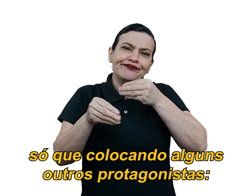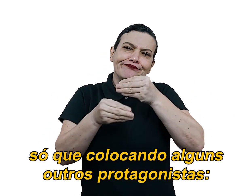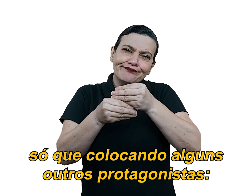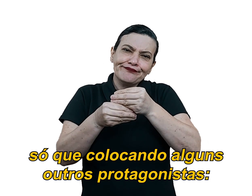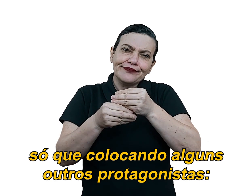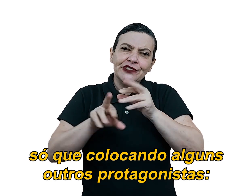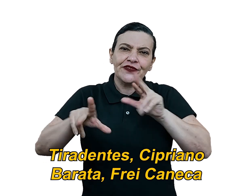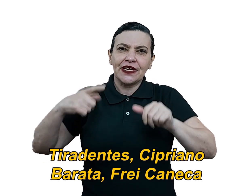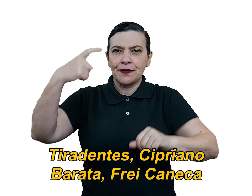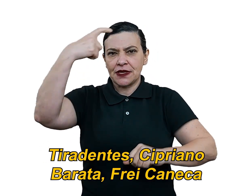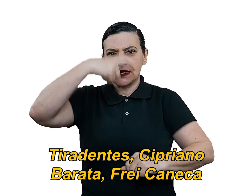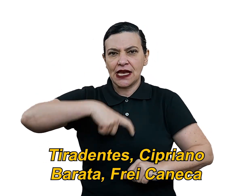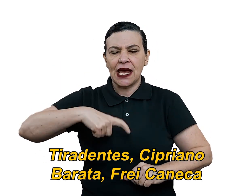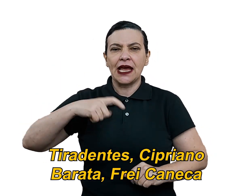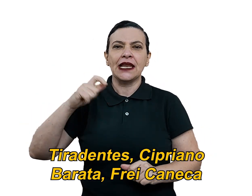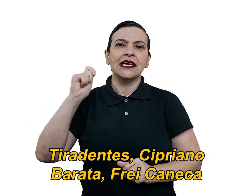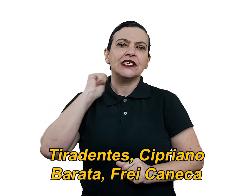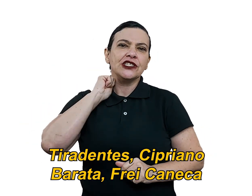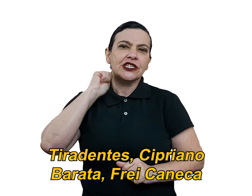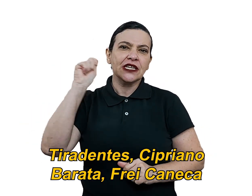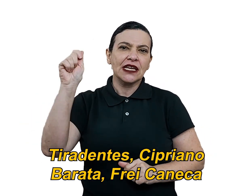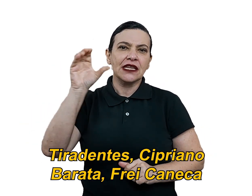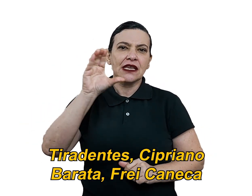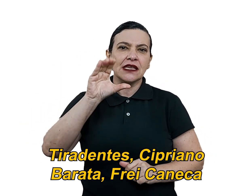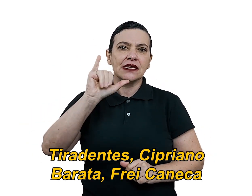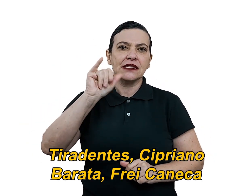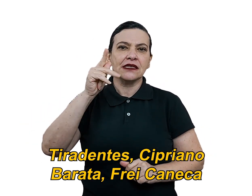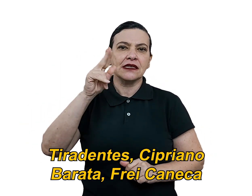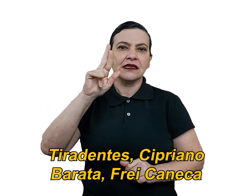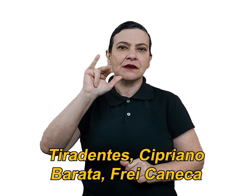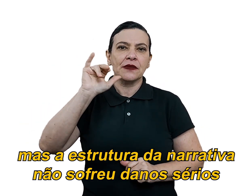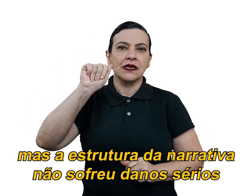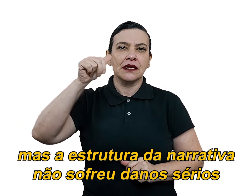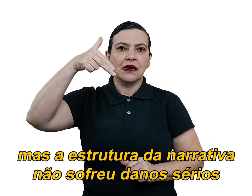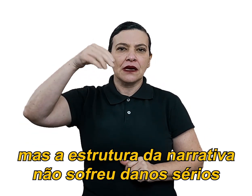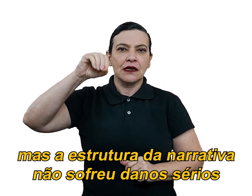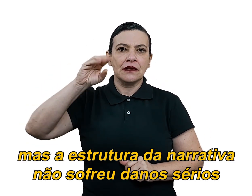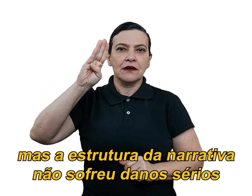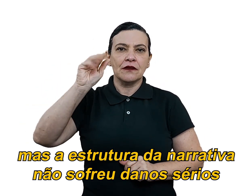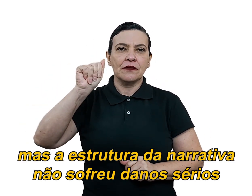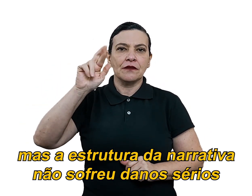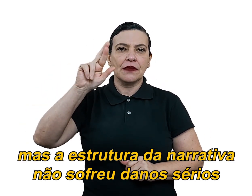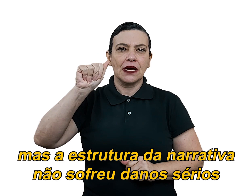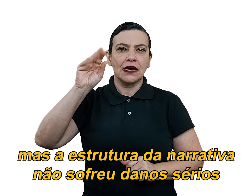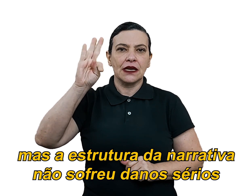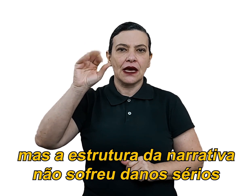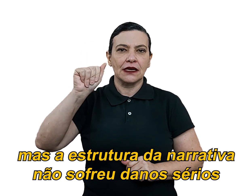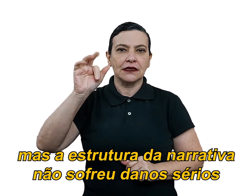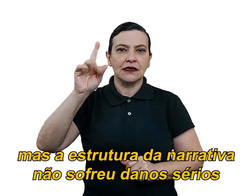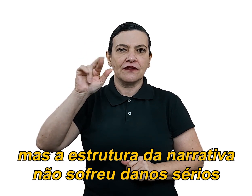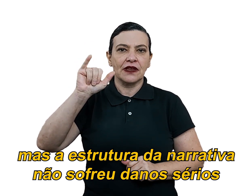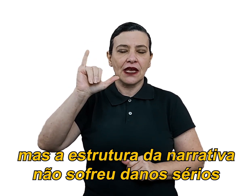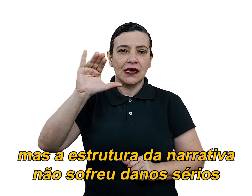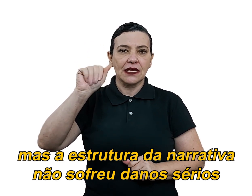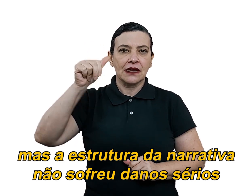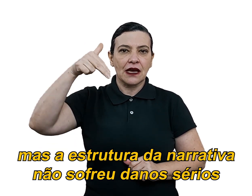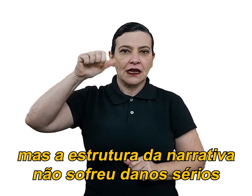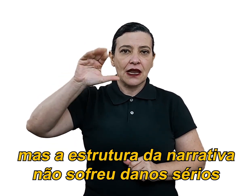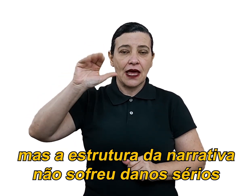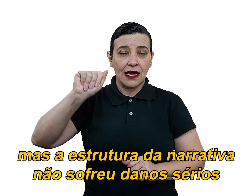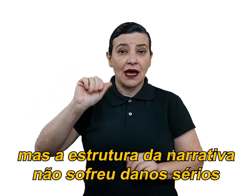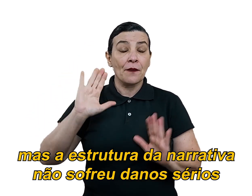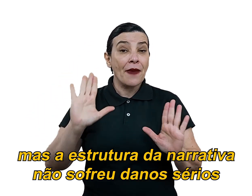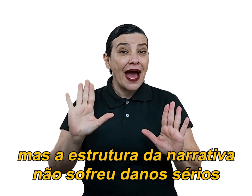outros protagonistas, então Tiradentes, Cipriano Barata, Frei Caneca, mas a estrutura da